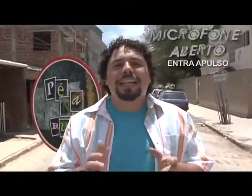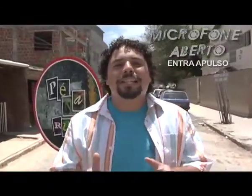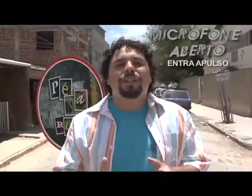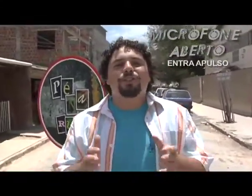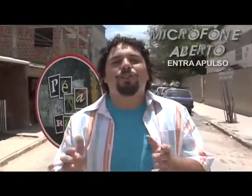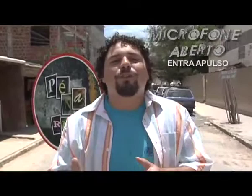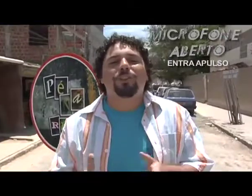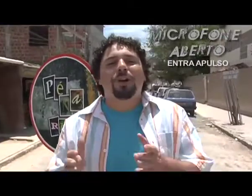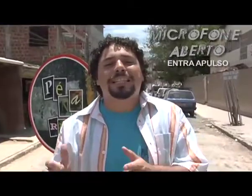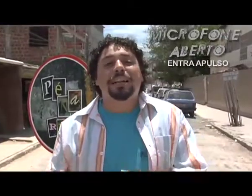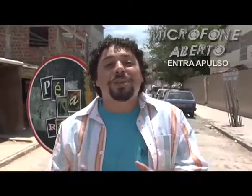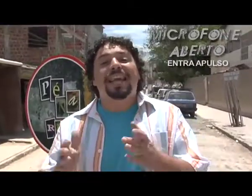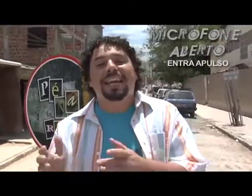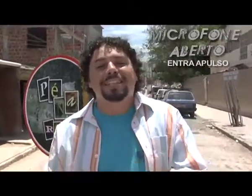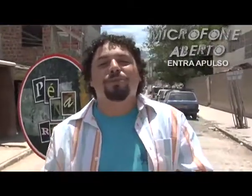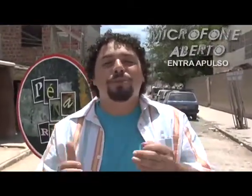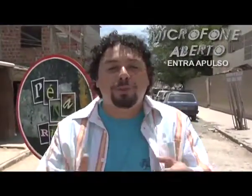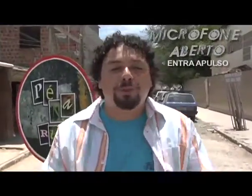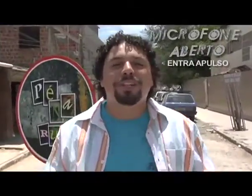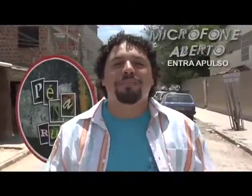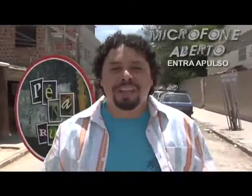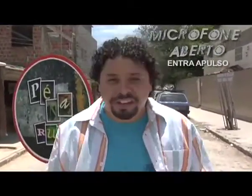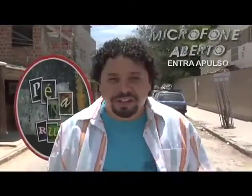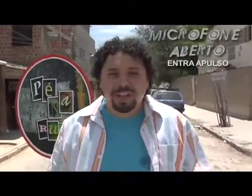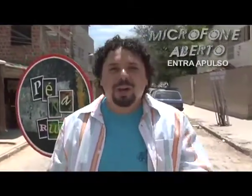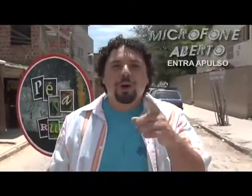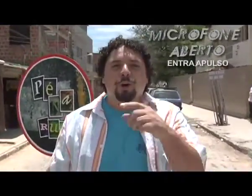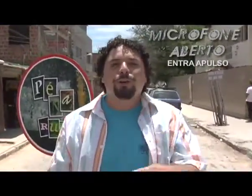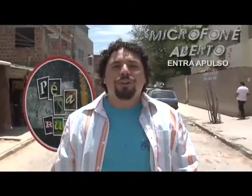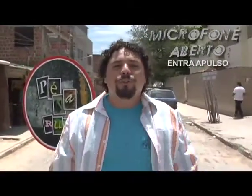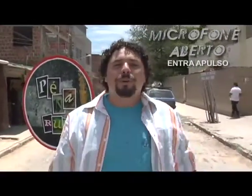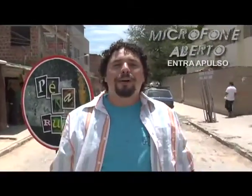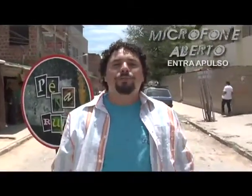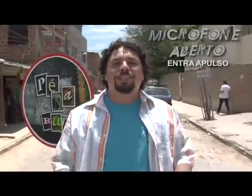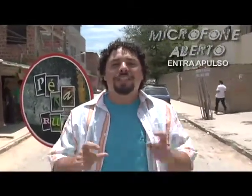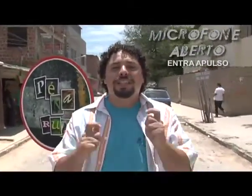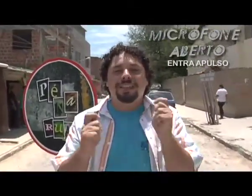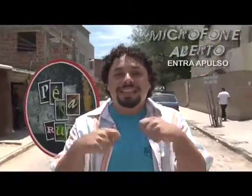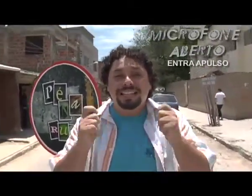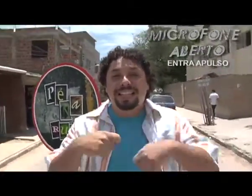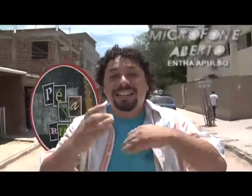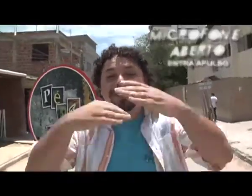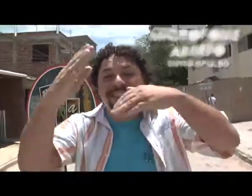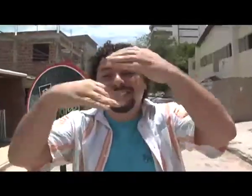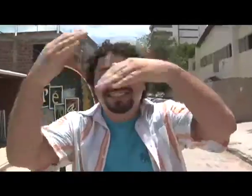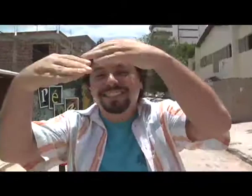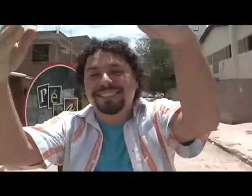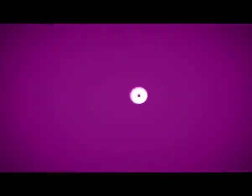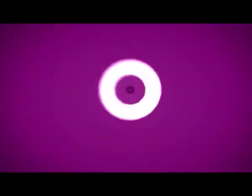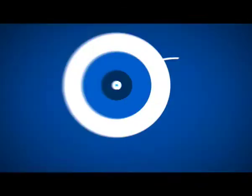Federação Nacional de Educação e Integração dos Surdos, a FENEIS. Olho vivo para mais uma iniciativa que dá certo.